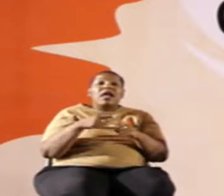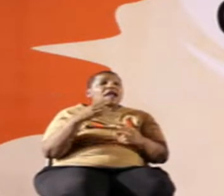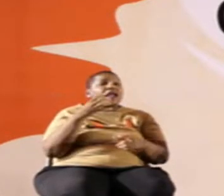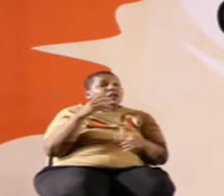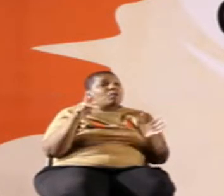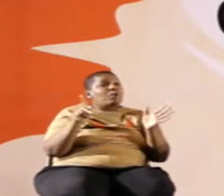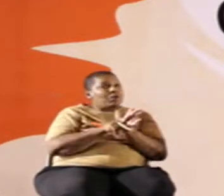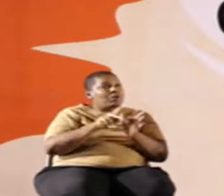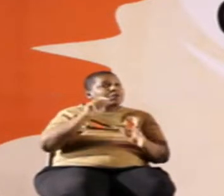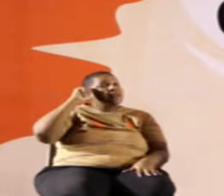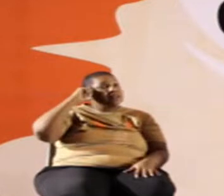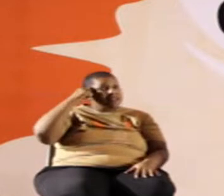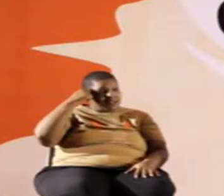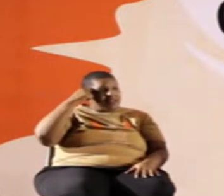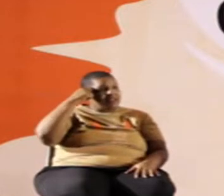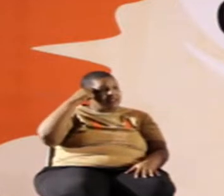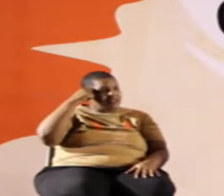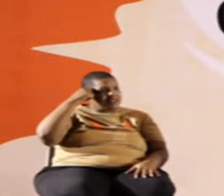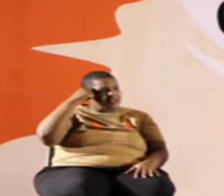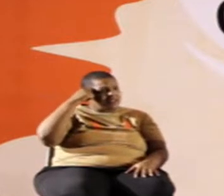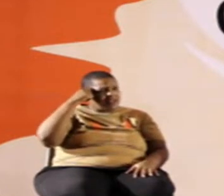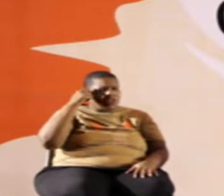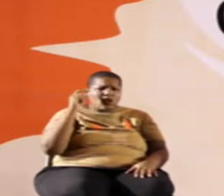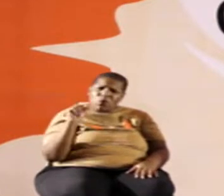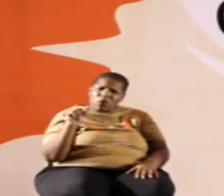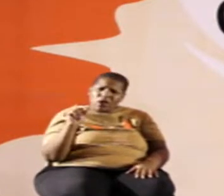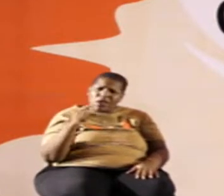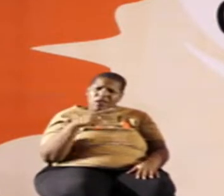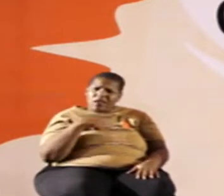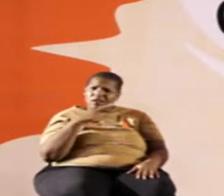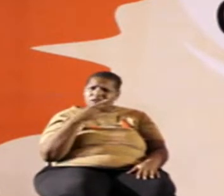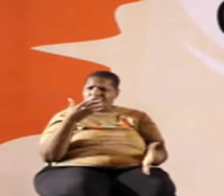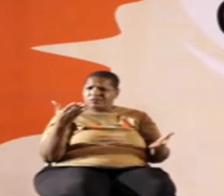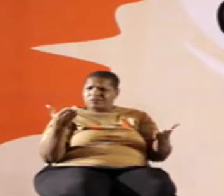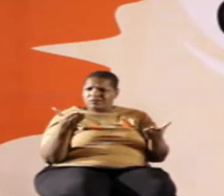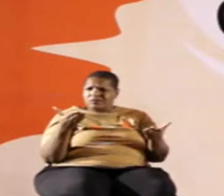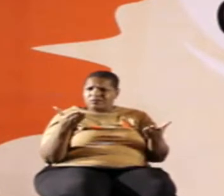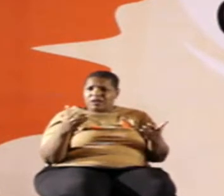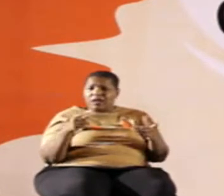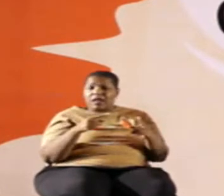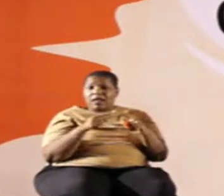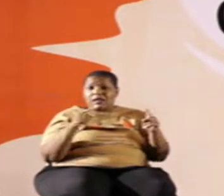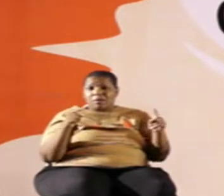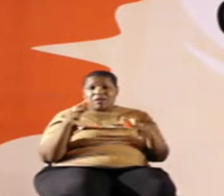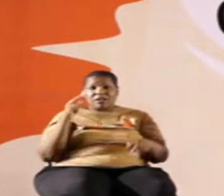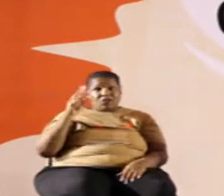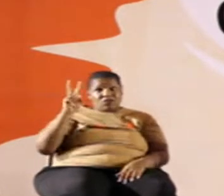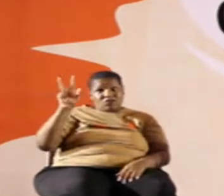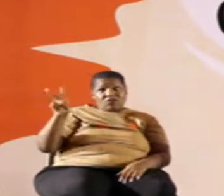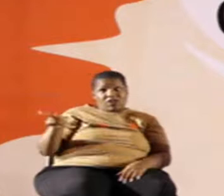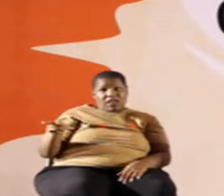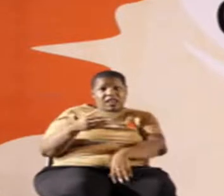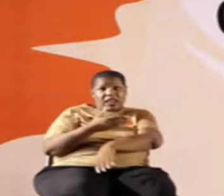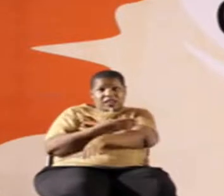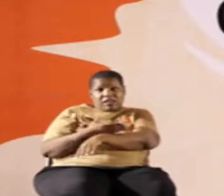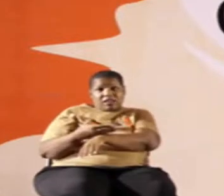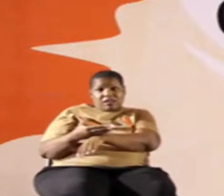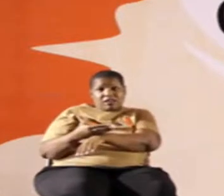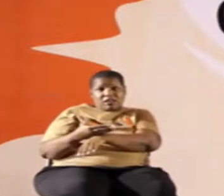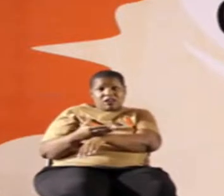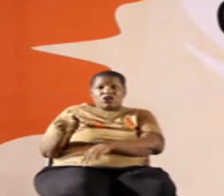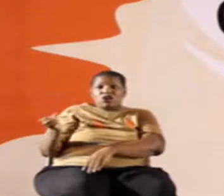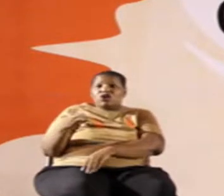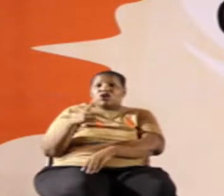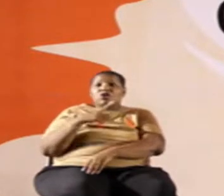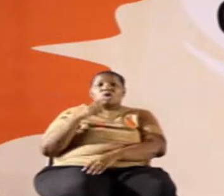negra. O que era novo de tocar música negra? Mas leem ela como branca, ela foi inovadora porque